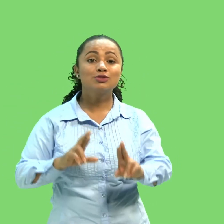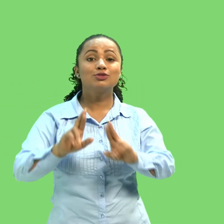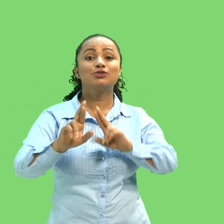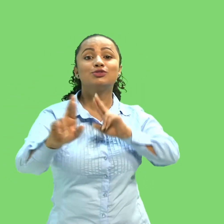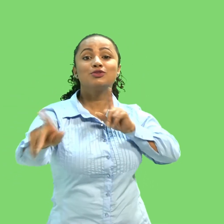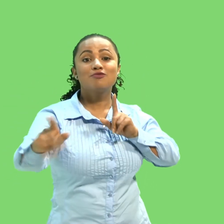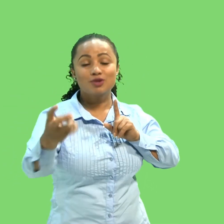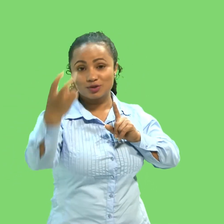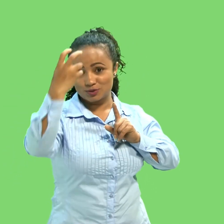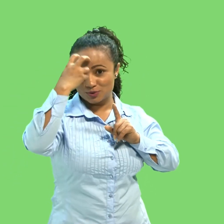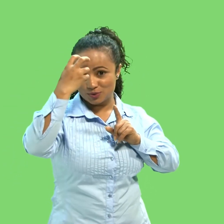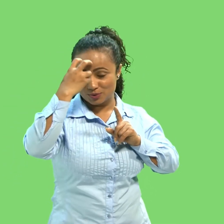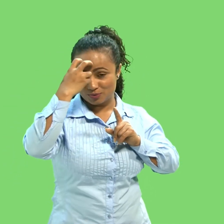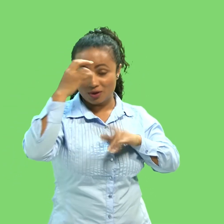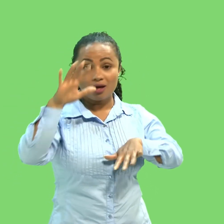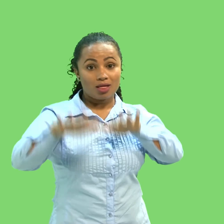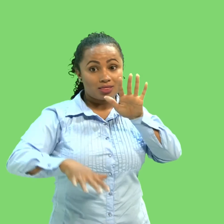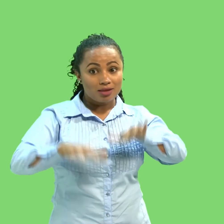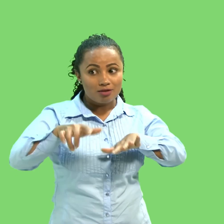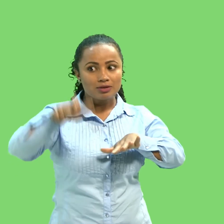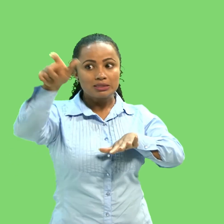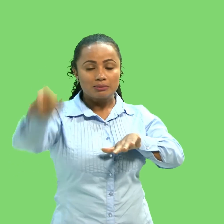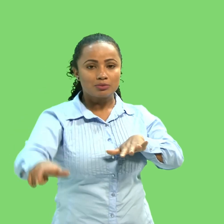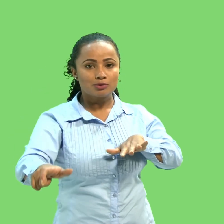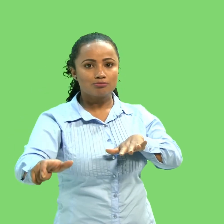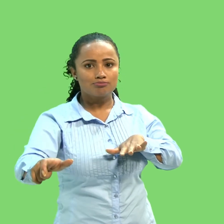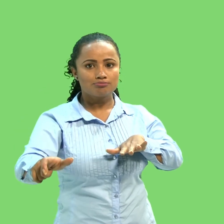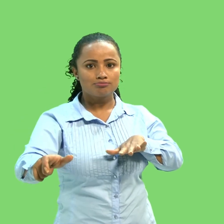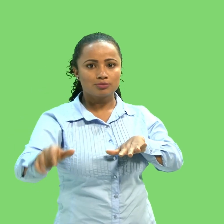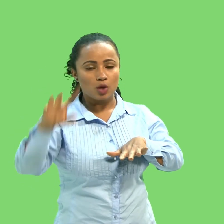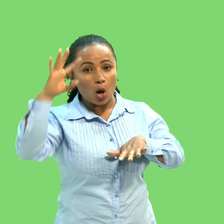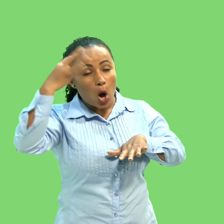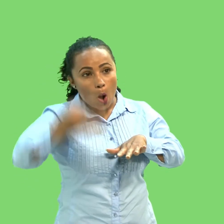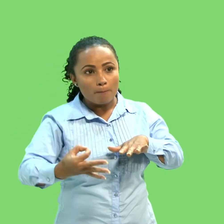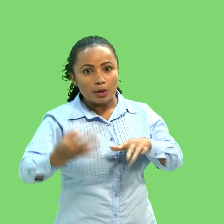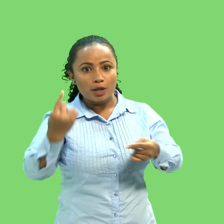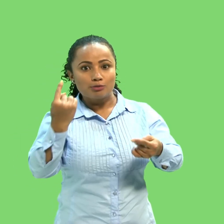alguma previsão, não controlar pontualmente.